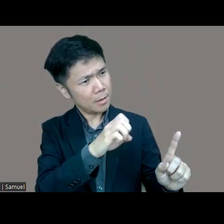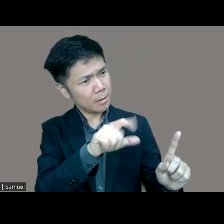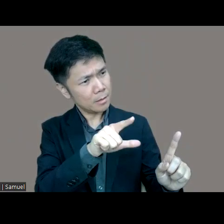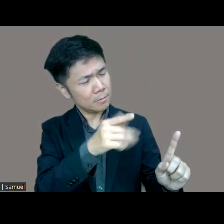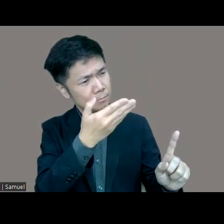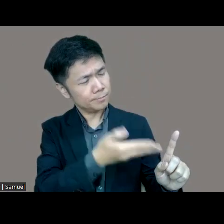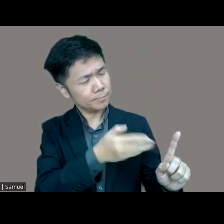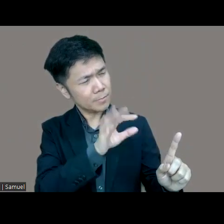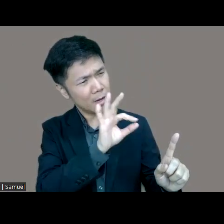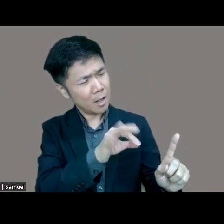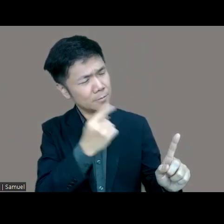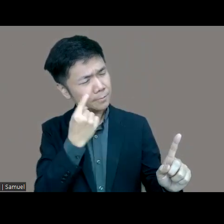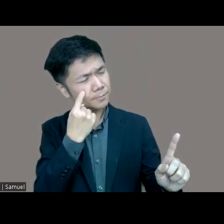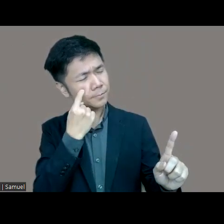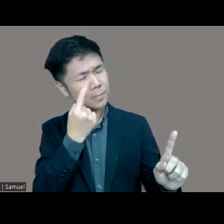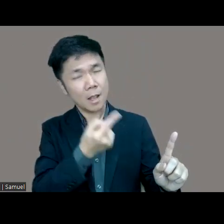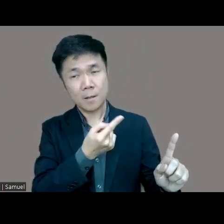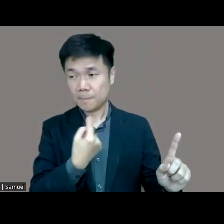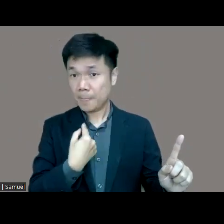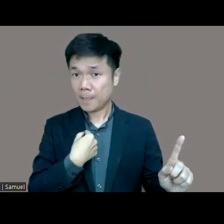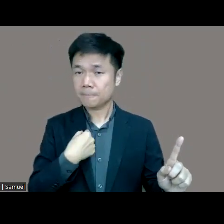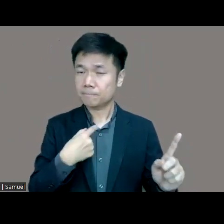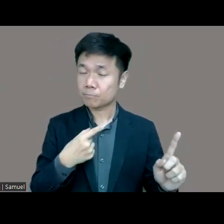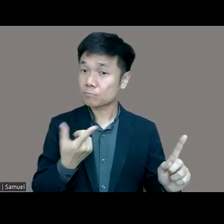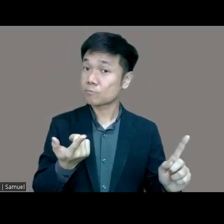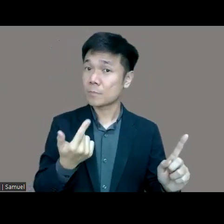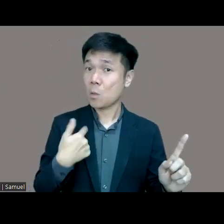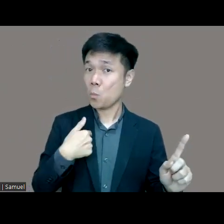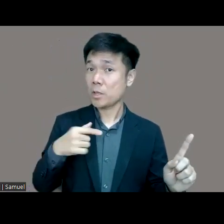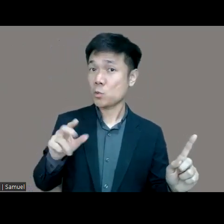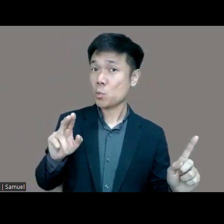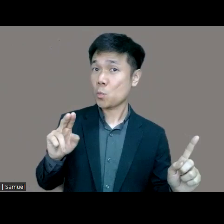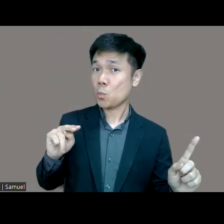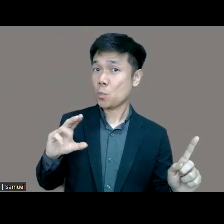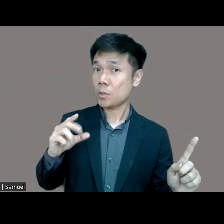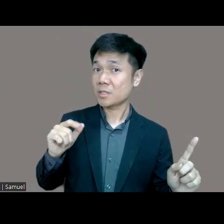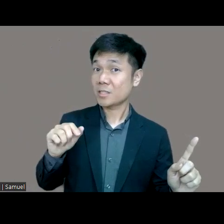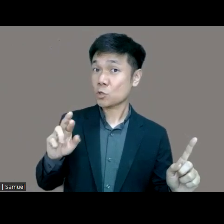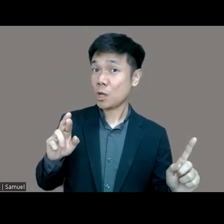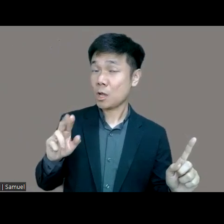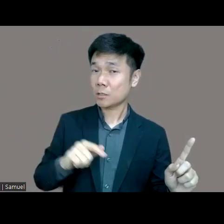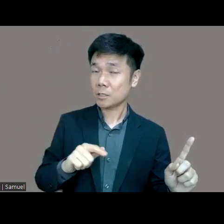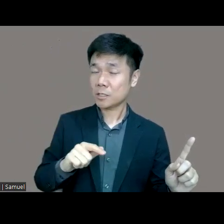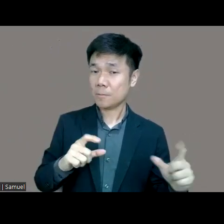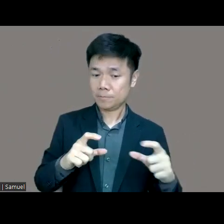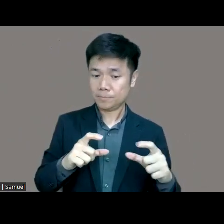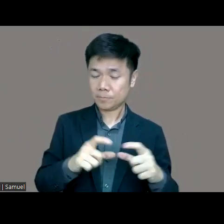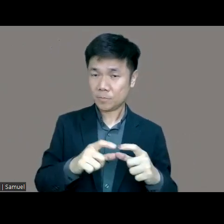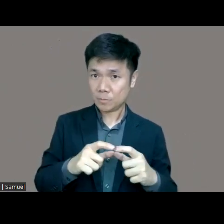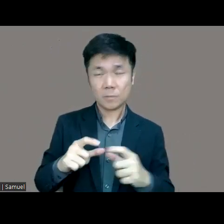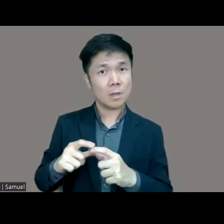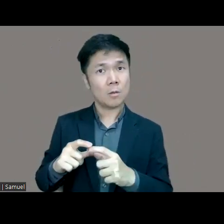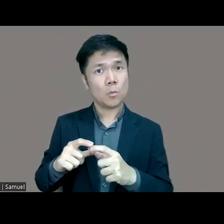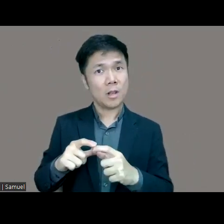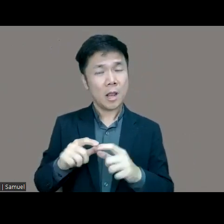Il y a un processus, une tendance que j'ai vu à l'intérieur de l'UNHCR, c'est la